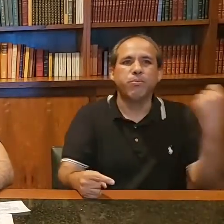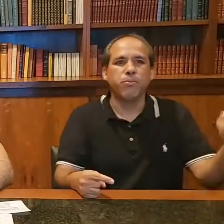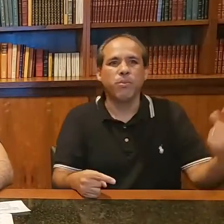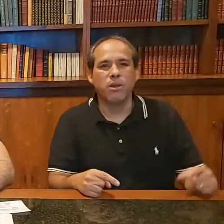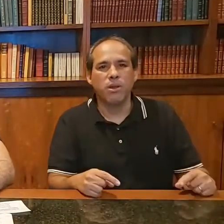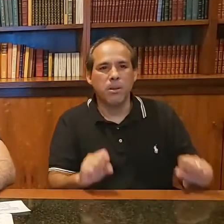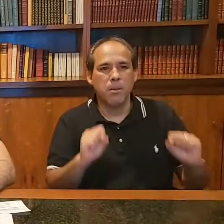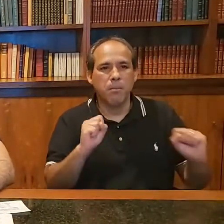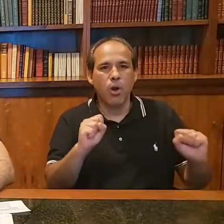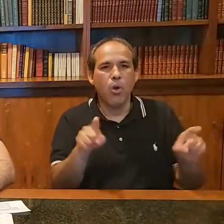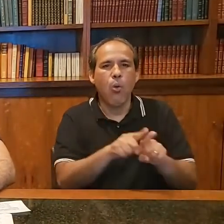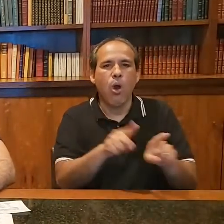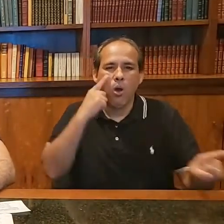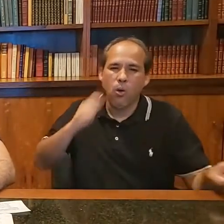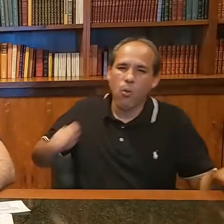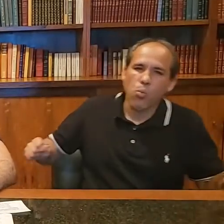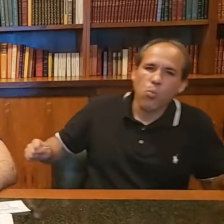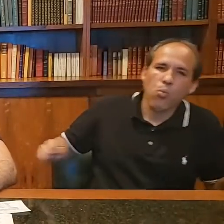poderia